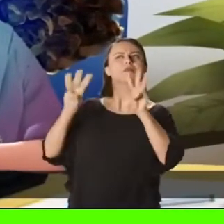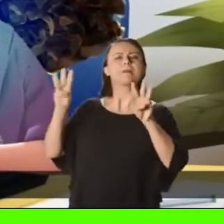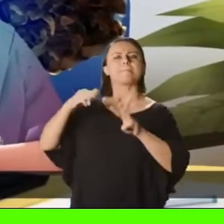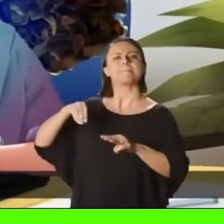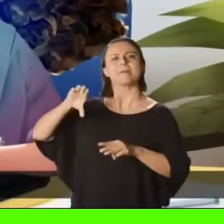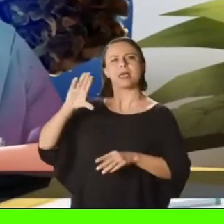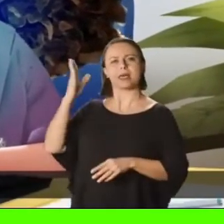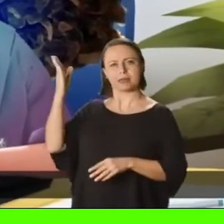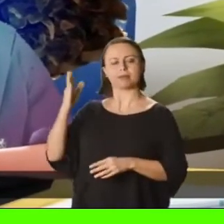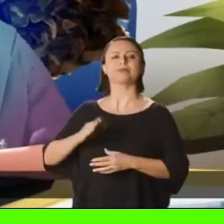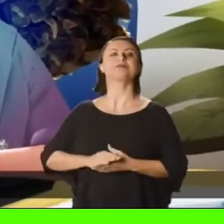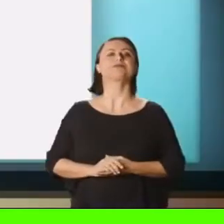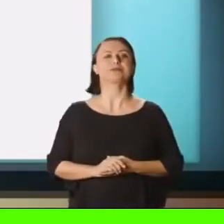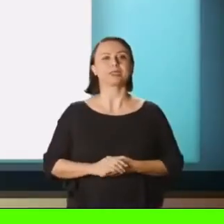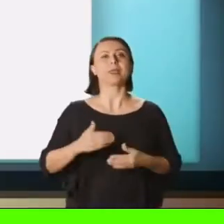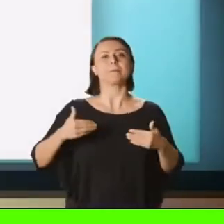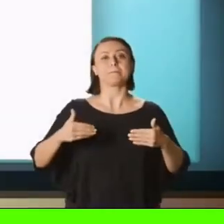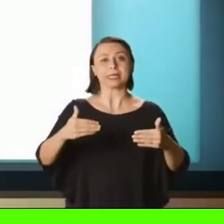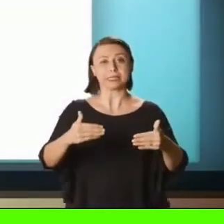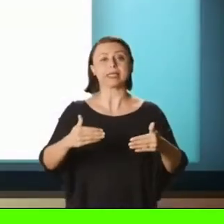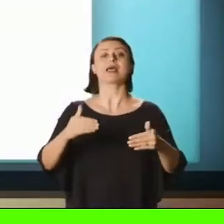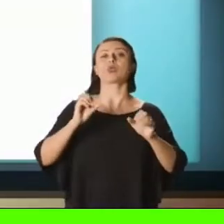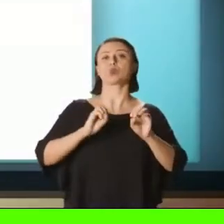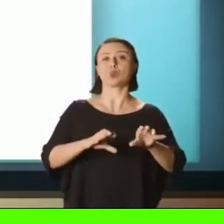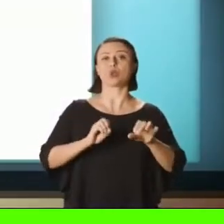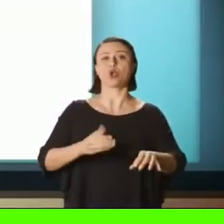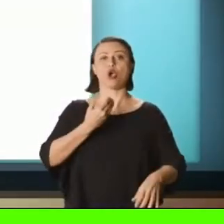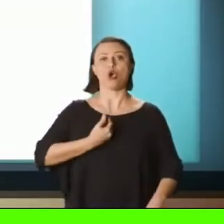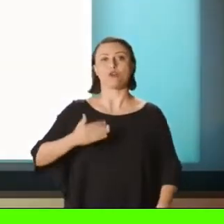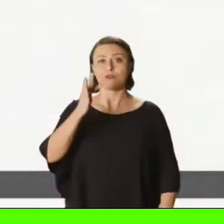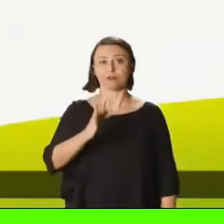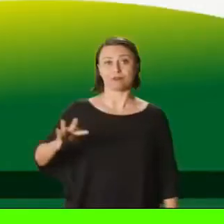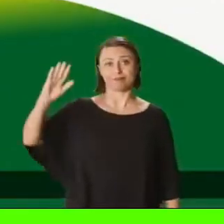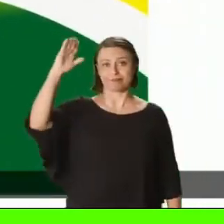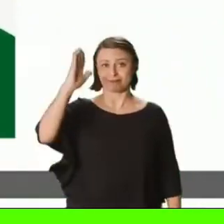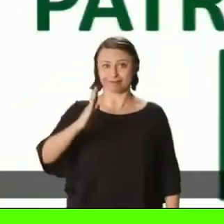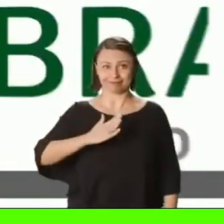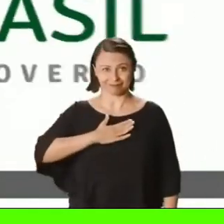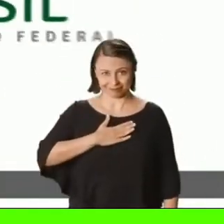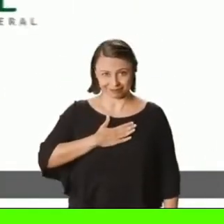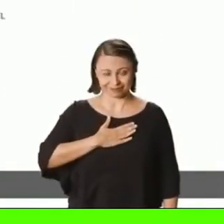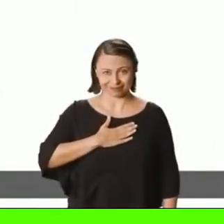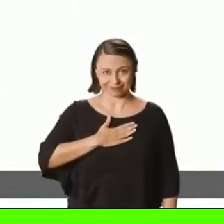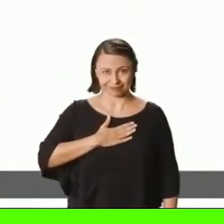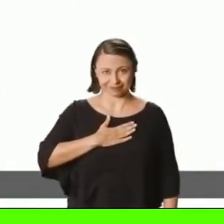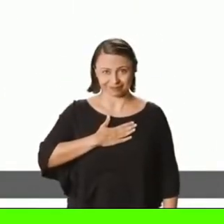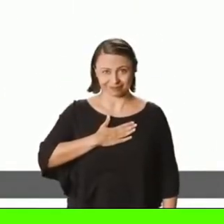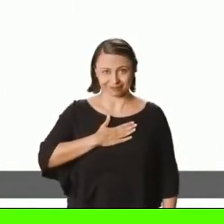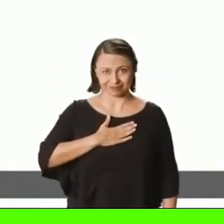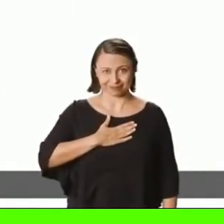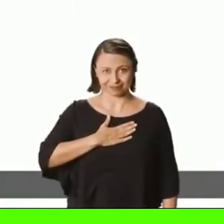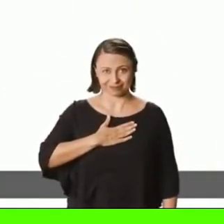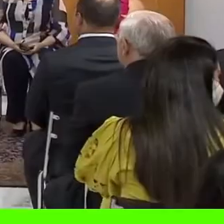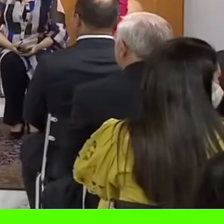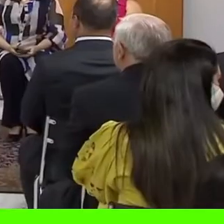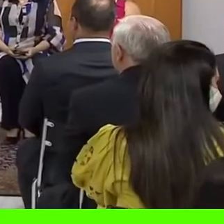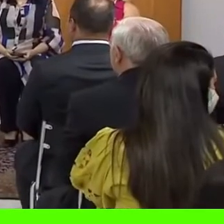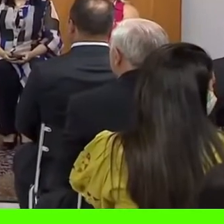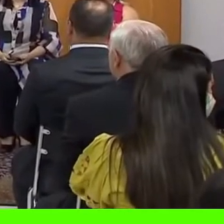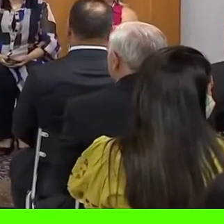em gov.br/MEC. Ministério da Educação, Governo Federal, Pátria Amada Brasil. Nesse momento, o